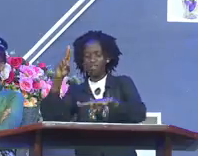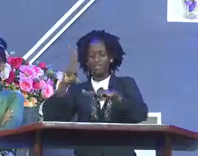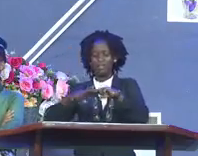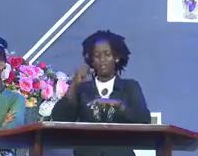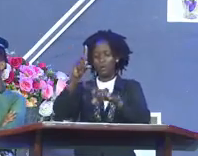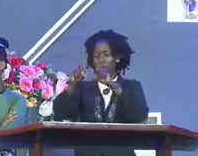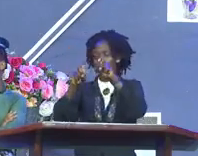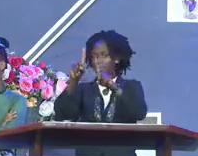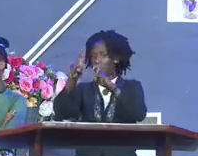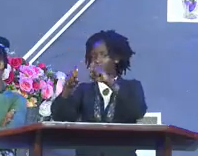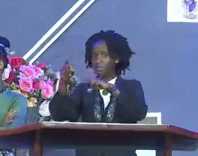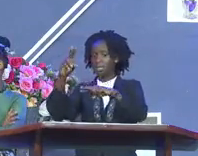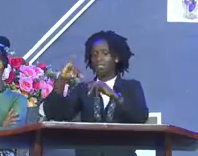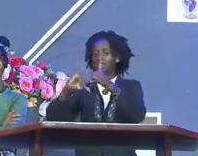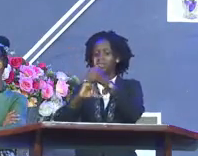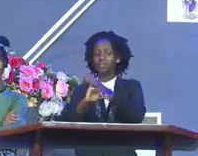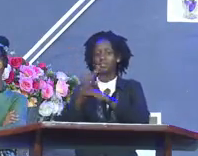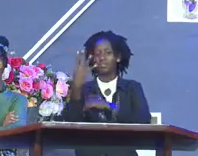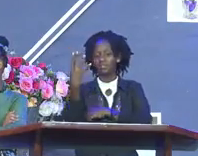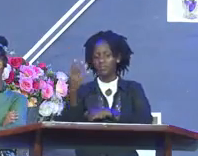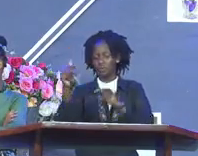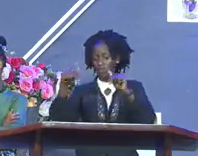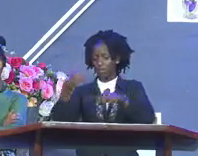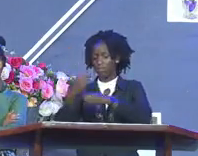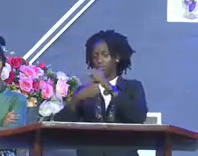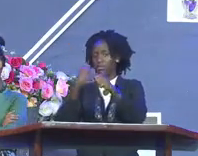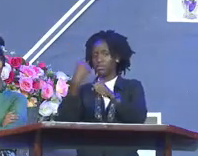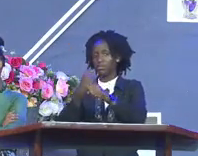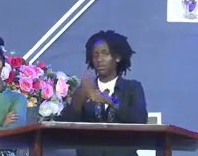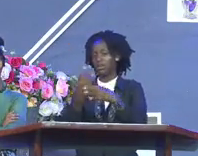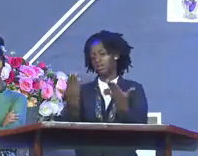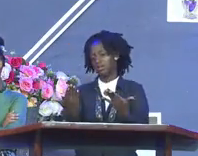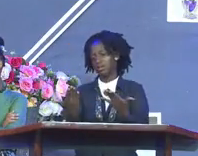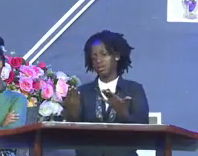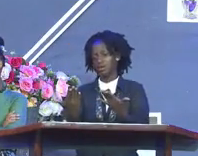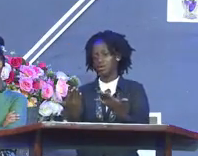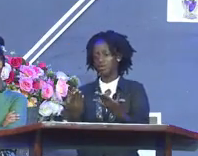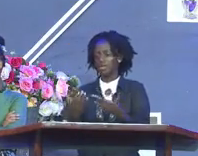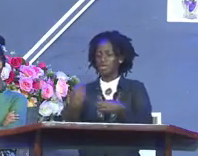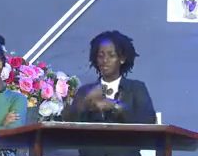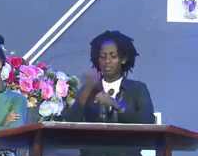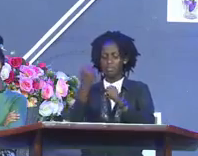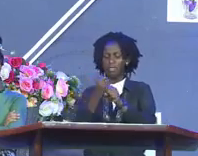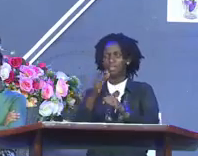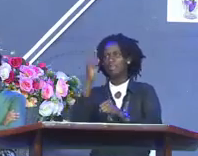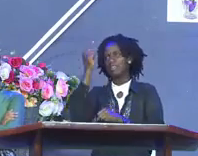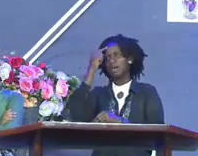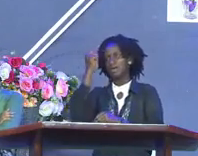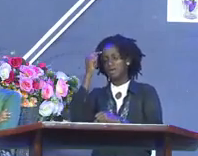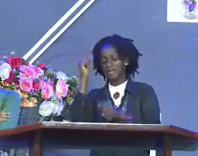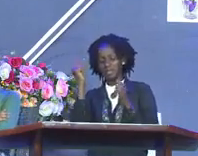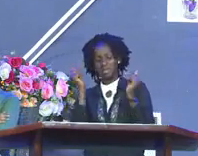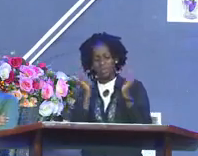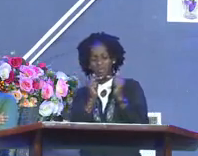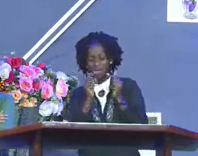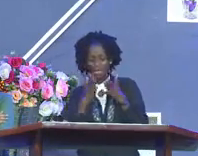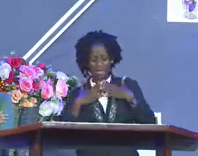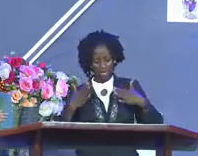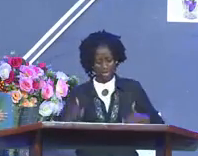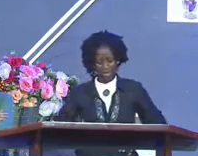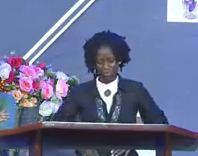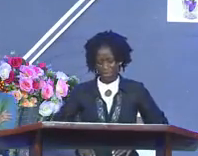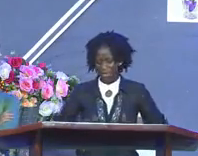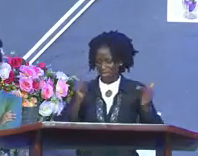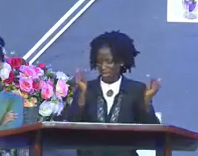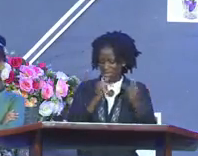COVID has gone down, he was going to do S4 this very year. So, chibadde kirwaza obwongo, chibadde kirwaza omubiri, chibadde